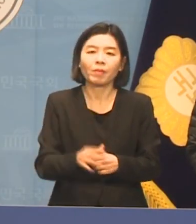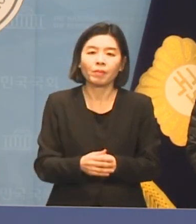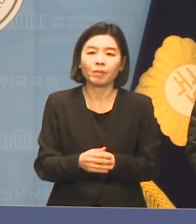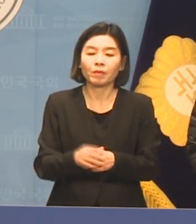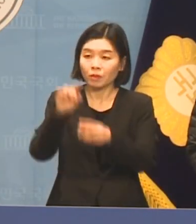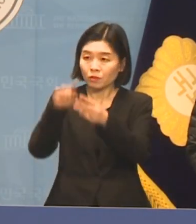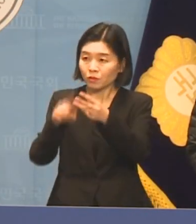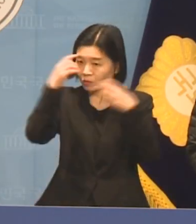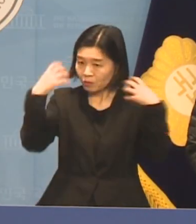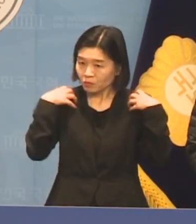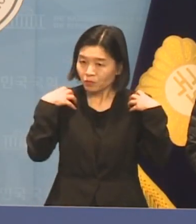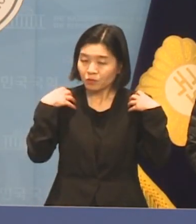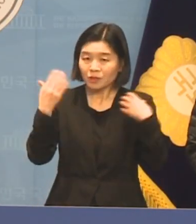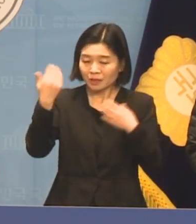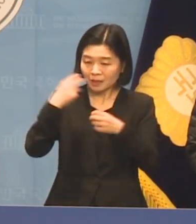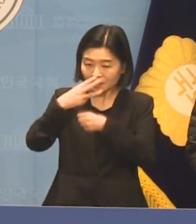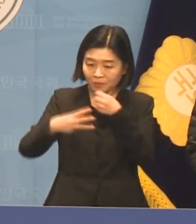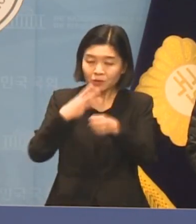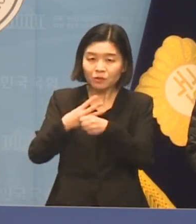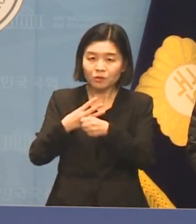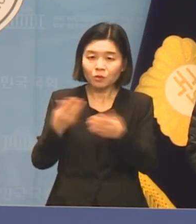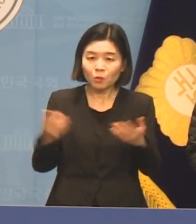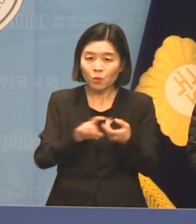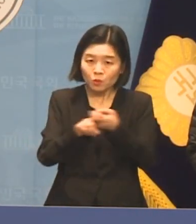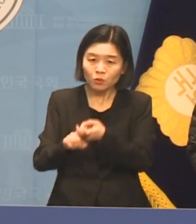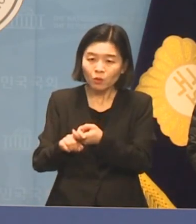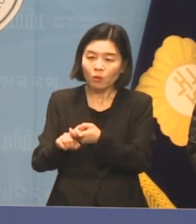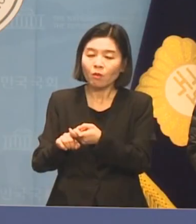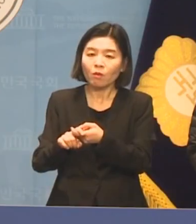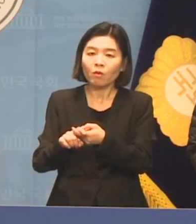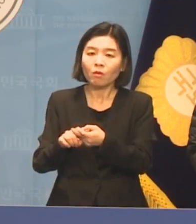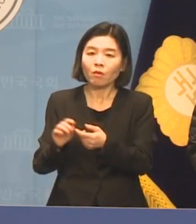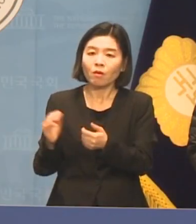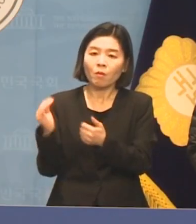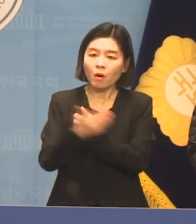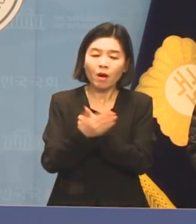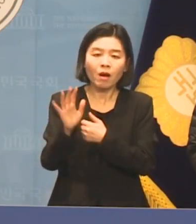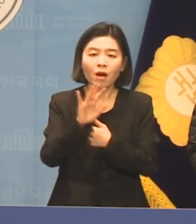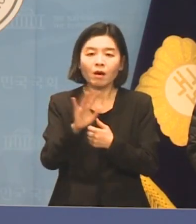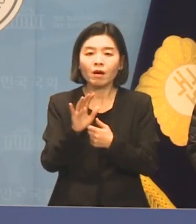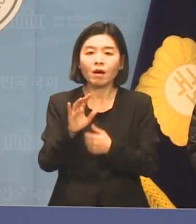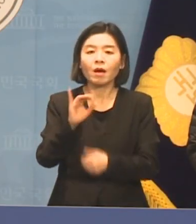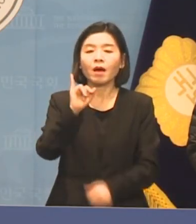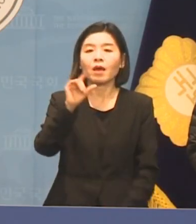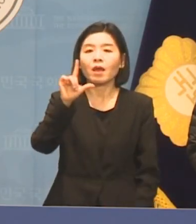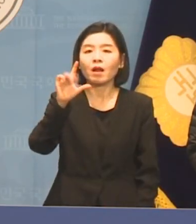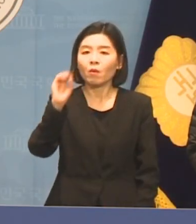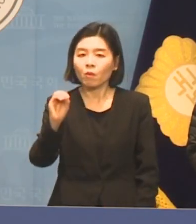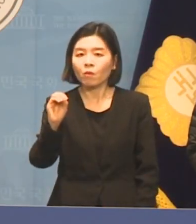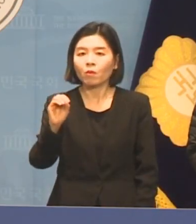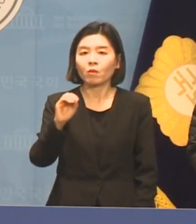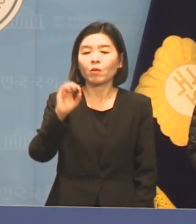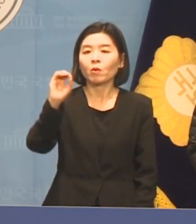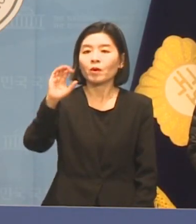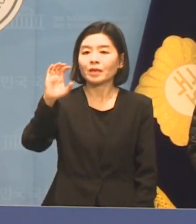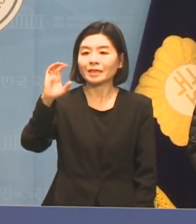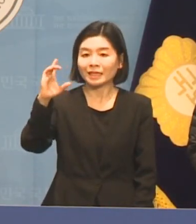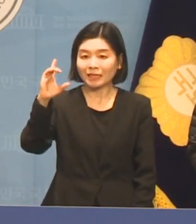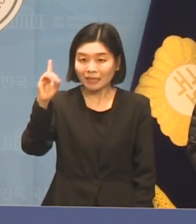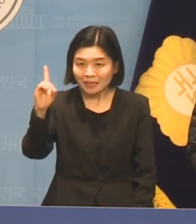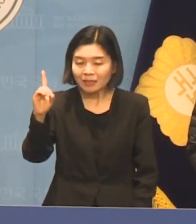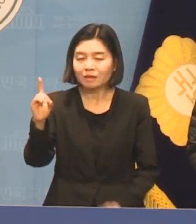탄압 외에 아무것도 하지 않았습니다. ILO와 OECD가 권고한 노조법 개정안은